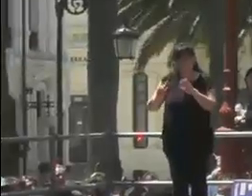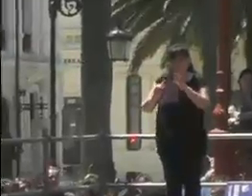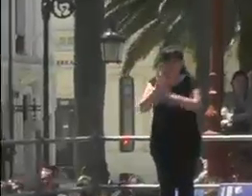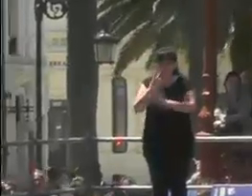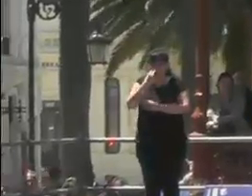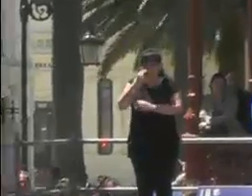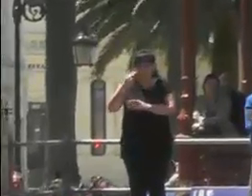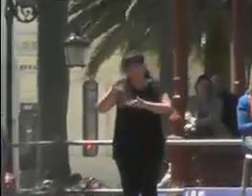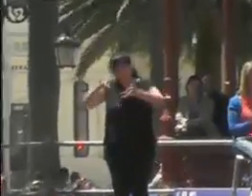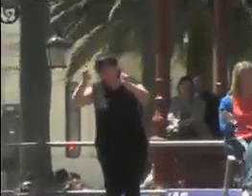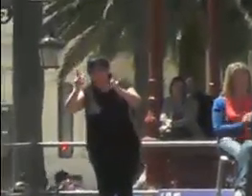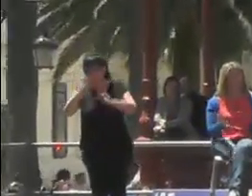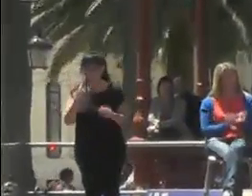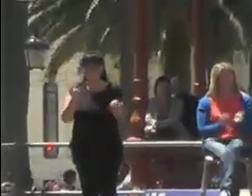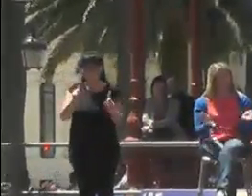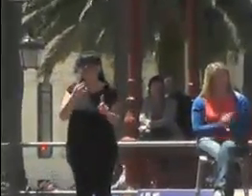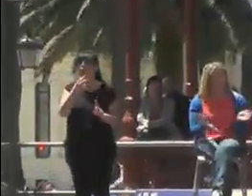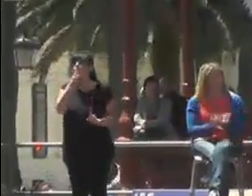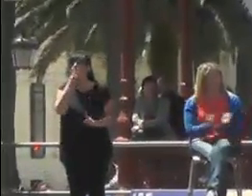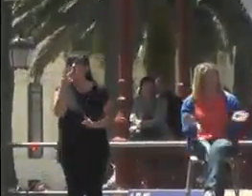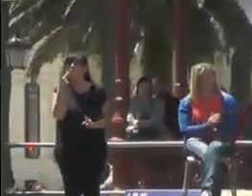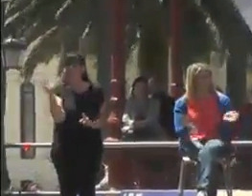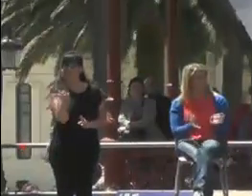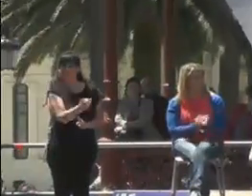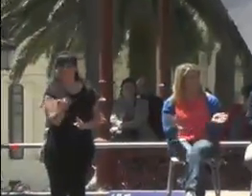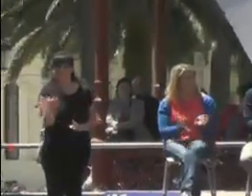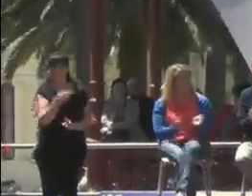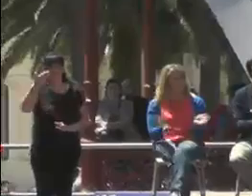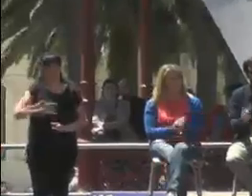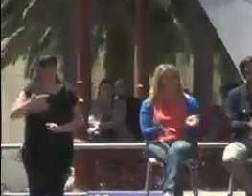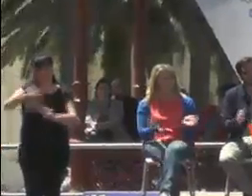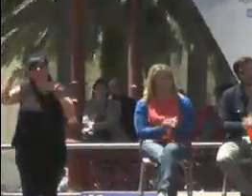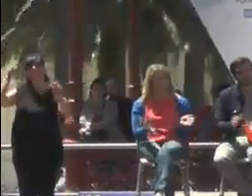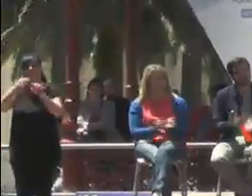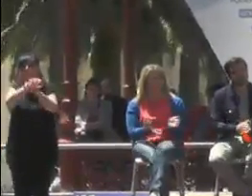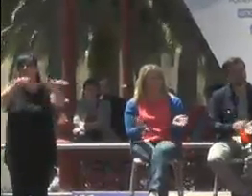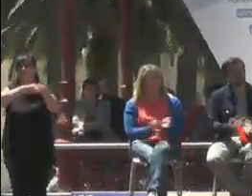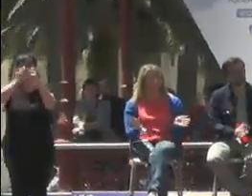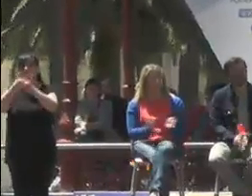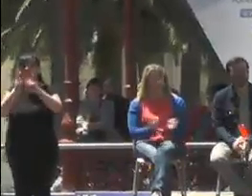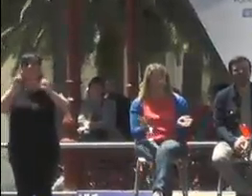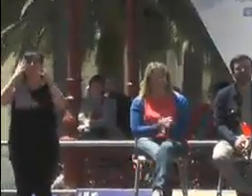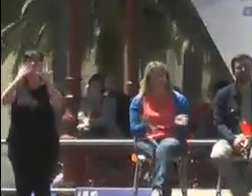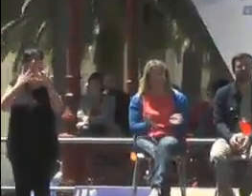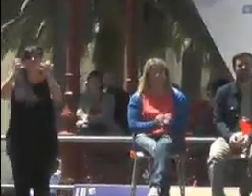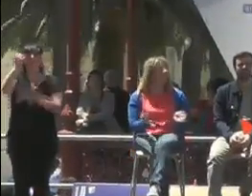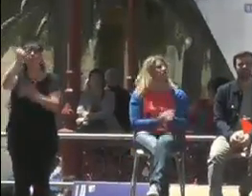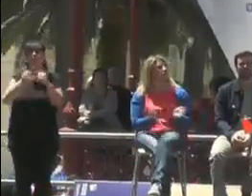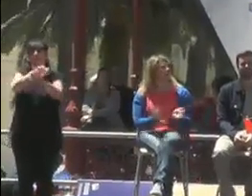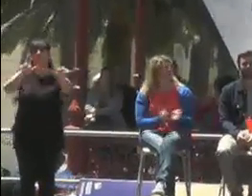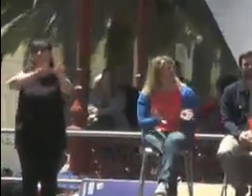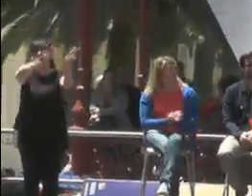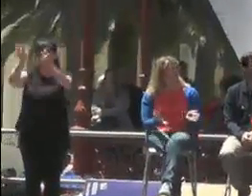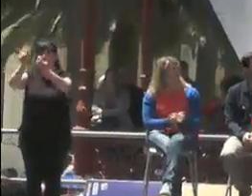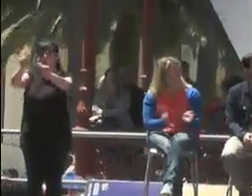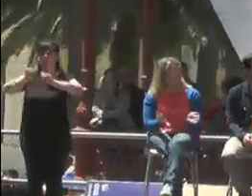eses dous diputados poden ser definitivos para que a maioría de cambio no Congreso e no Senado dé unha nova maioría e un novo país